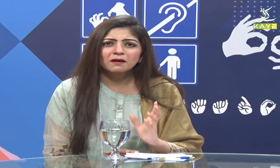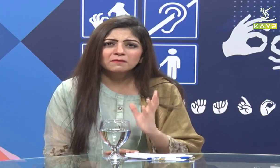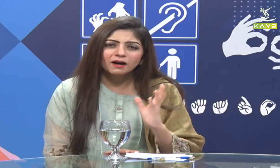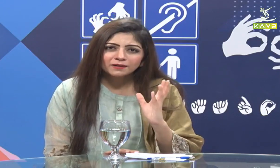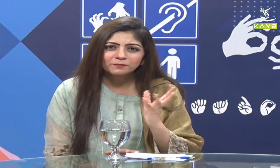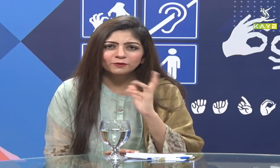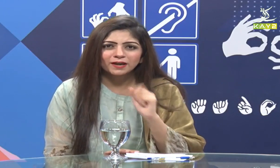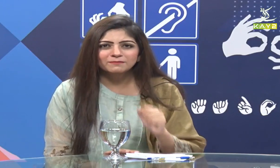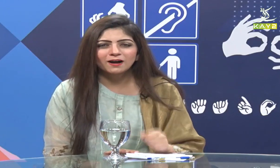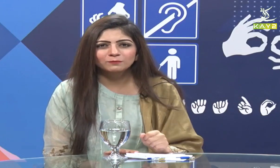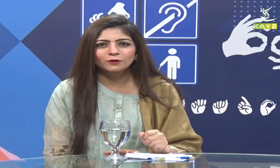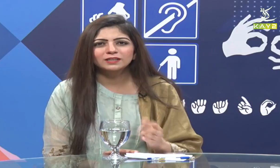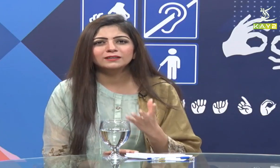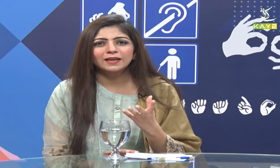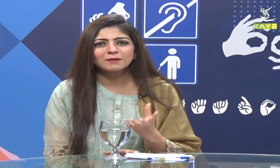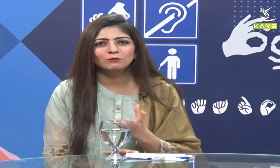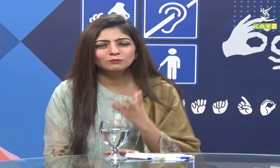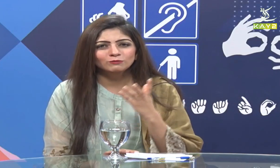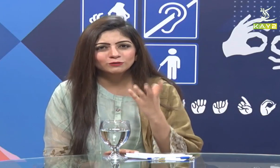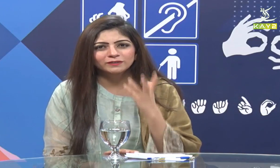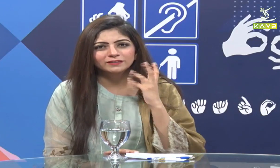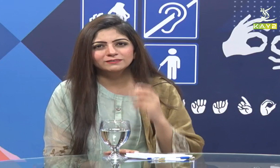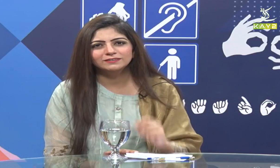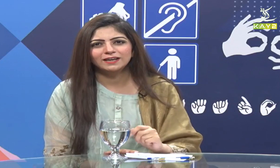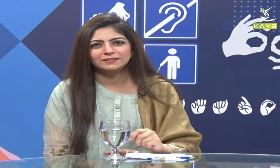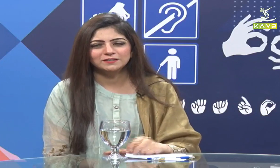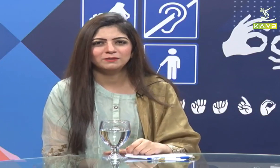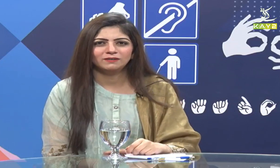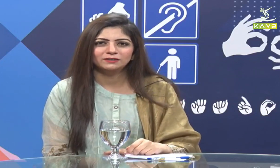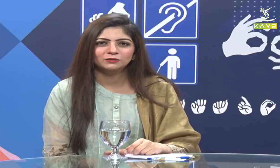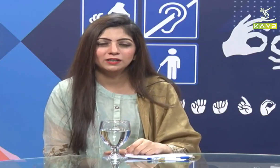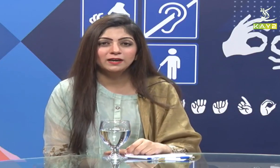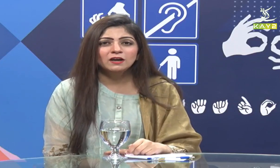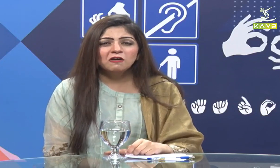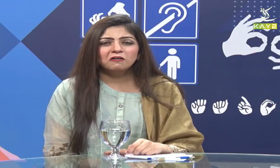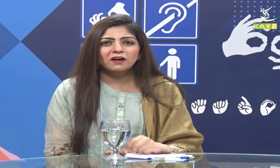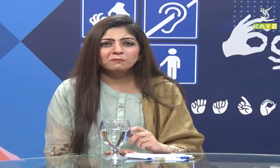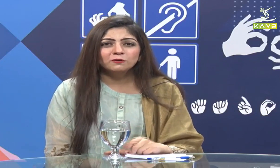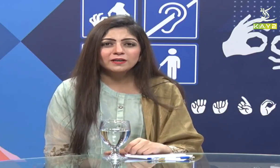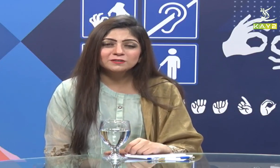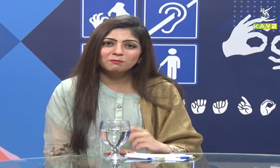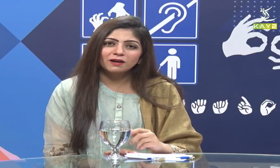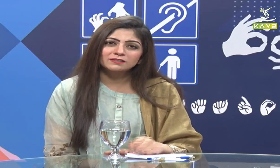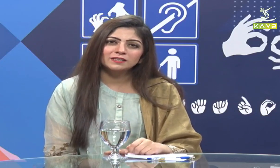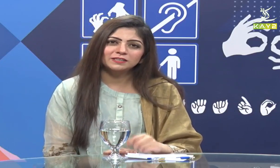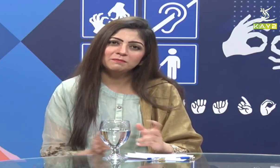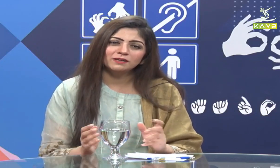हम हर प्रोग्राम में आपको एक नए मुनफरिद टैलेंट से मिलवाते होते हैं, और आपको इस बात से ये भी